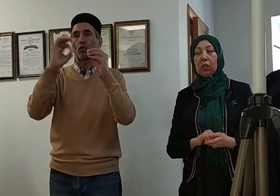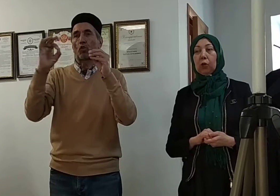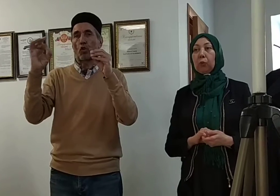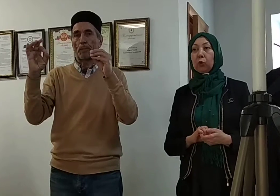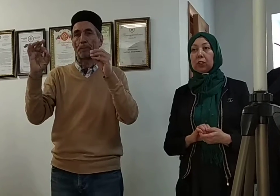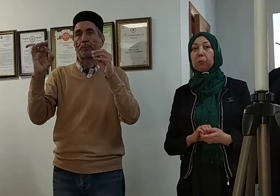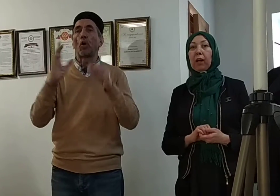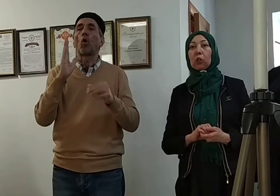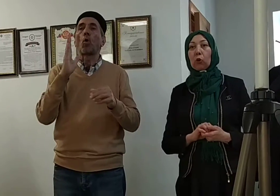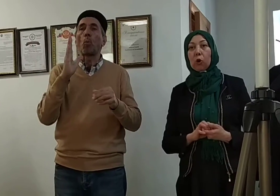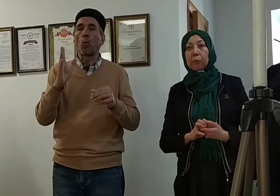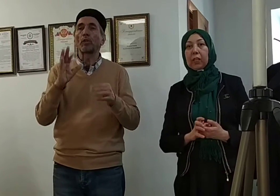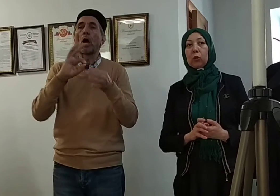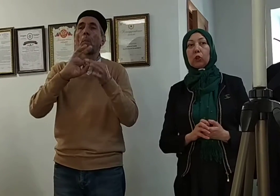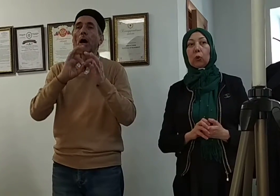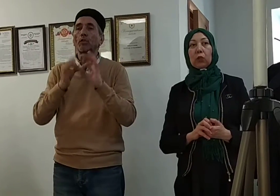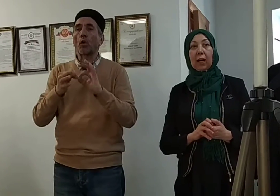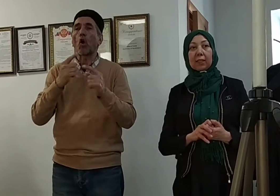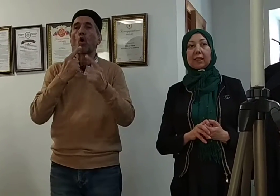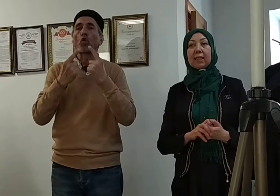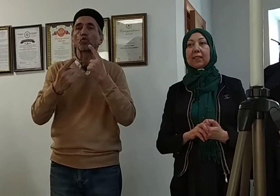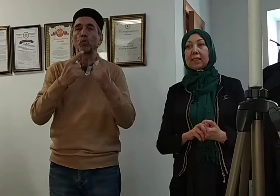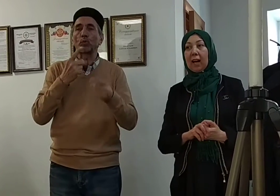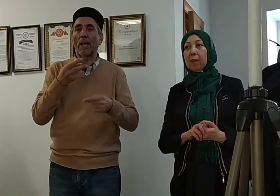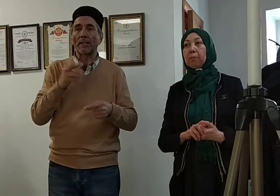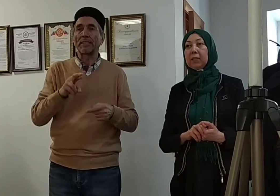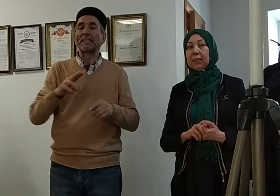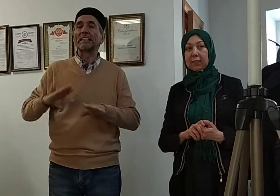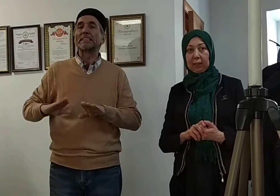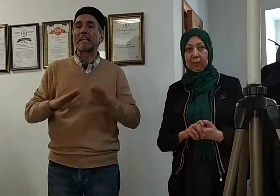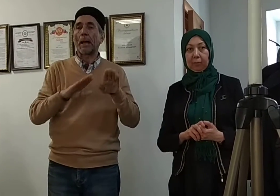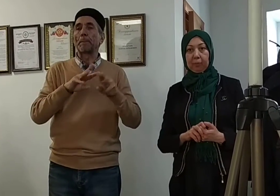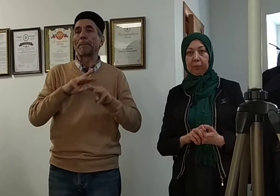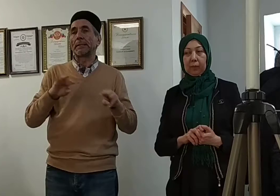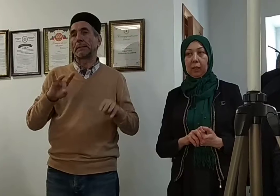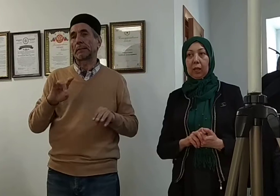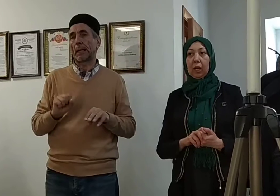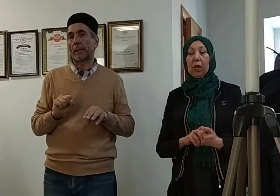Придите. Будет подробная консультация замминистра.